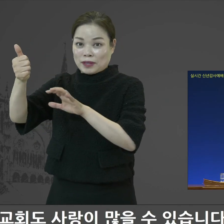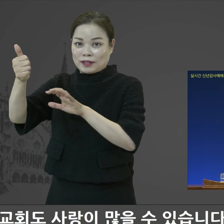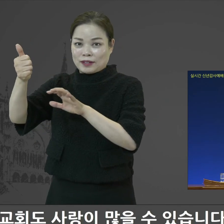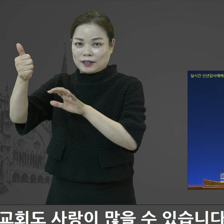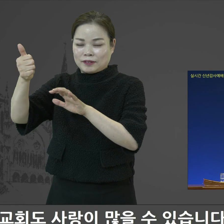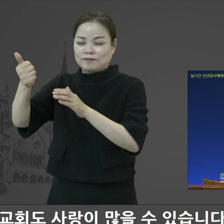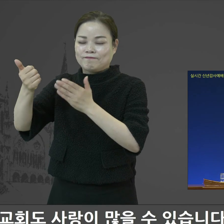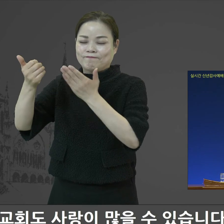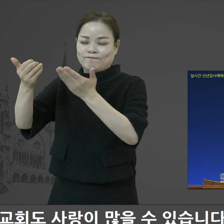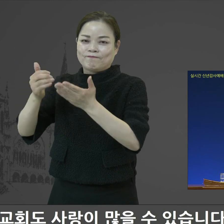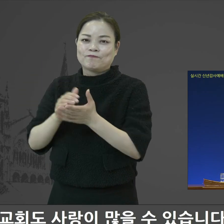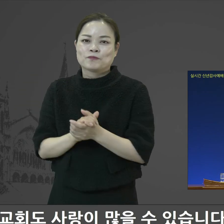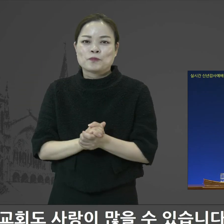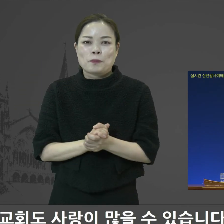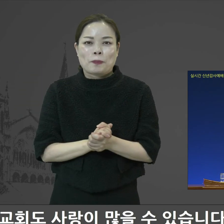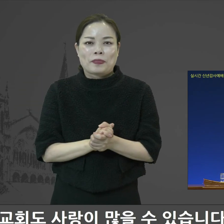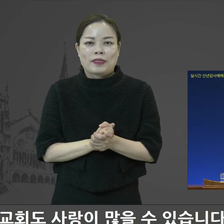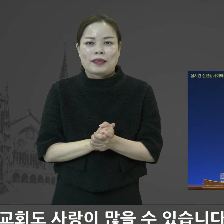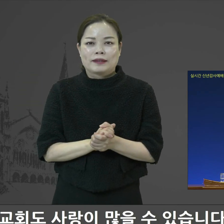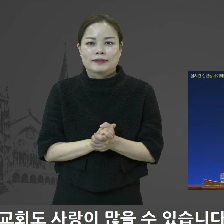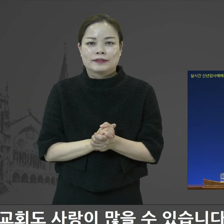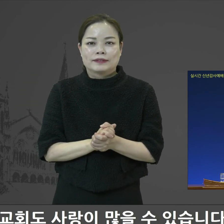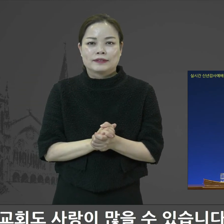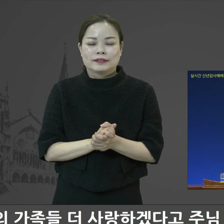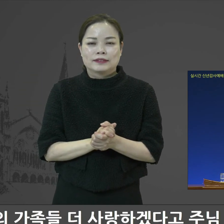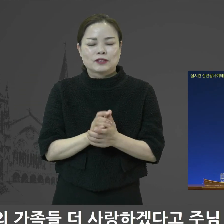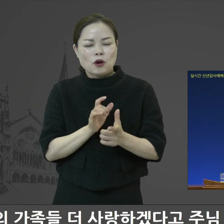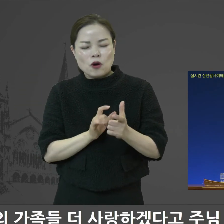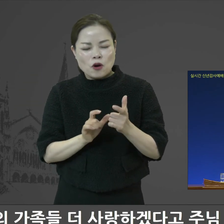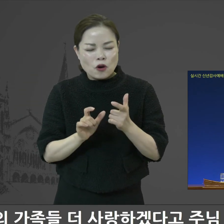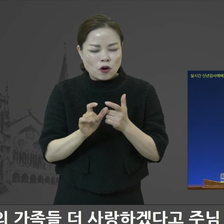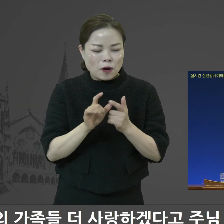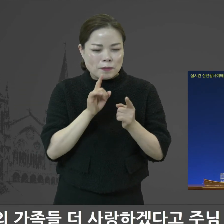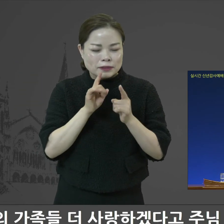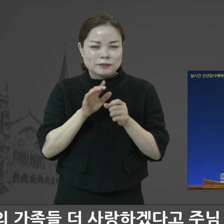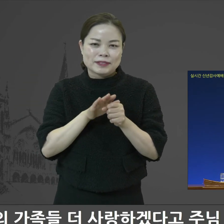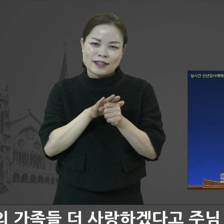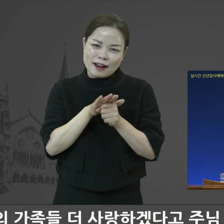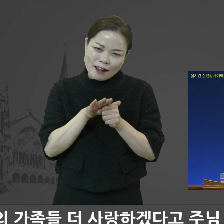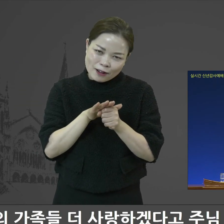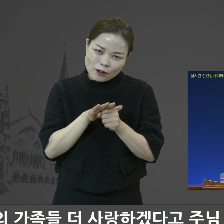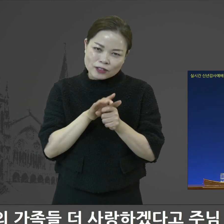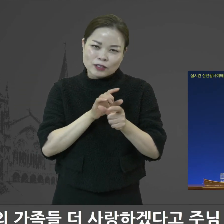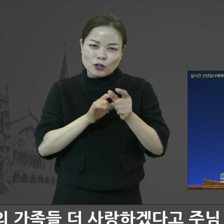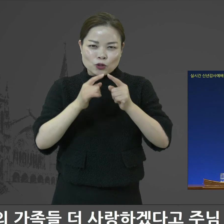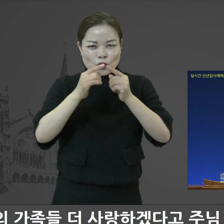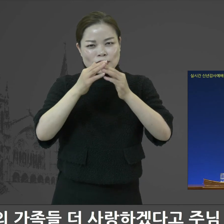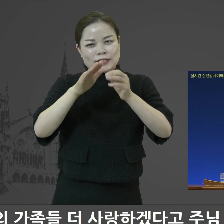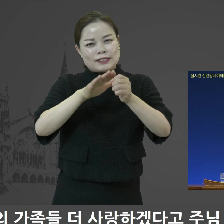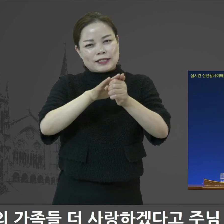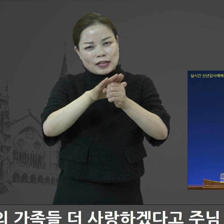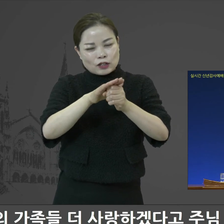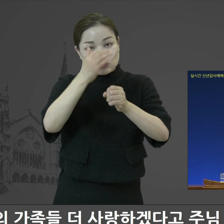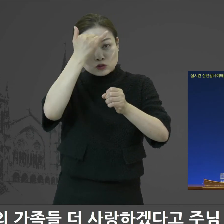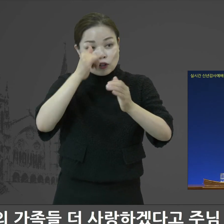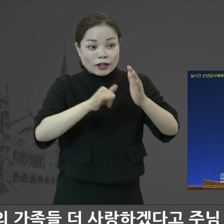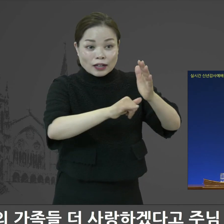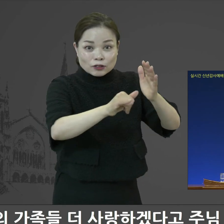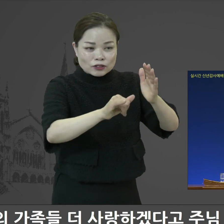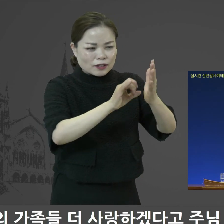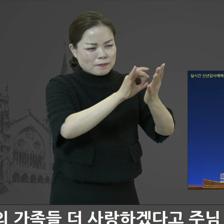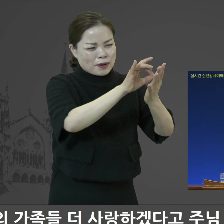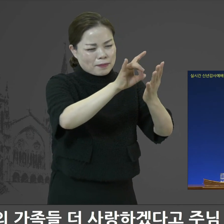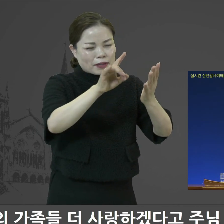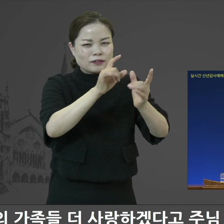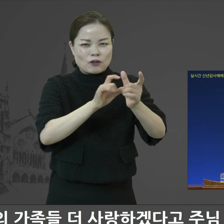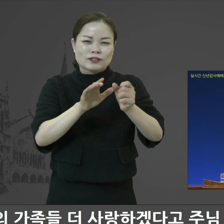마음을 드렸습니다. 더 많이 말씀을 사랑하고 더 많이 교회를 사랑하지만 우리 충영 가족들 한 분 한 분을